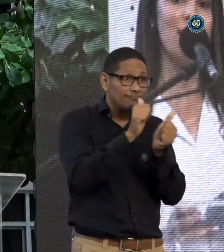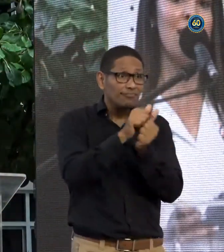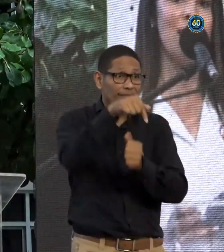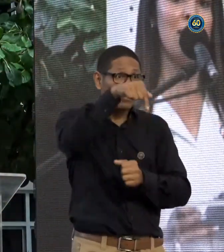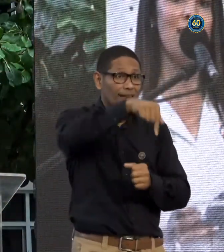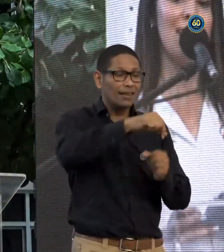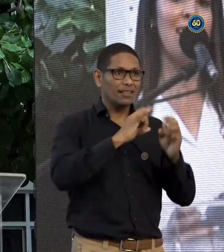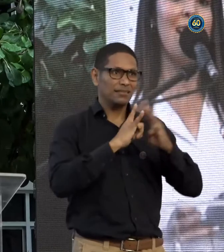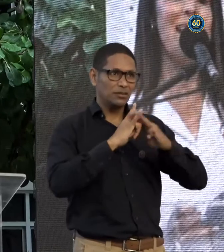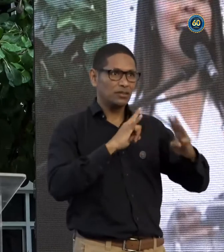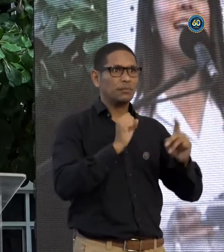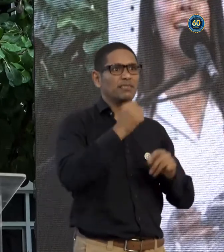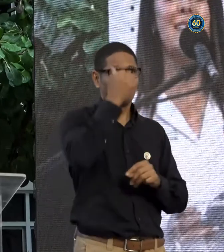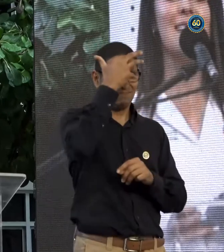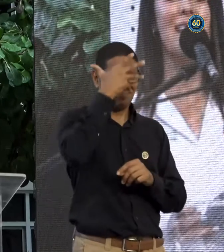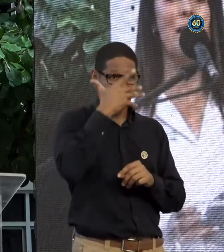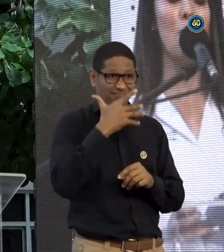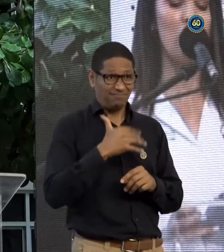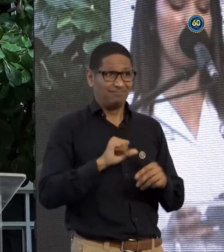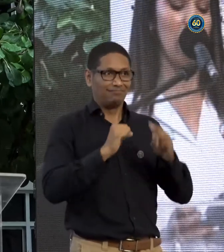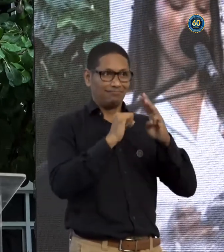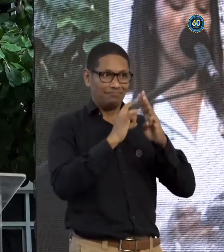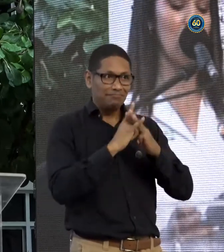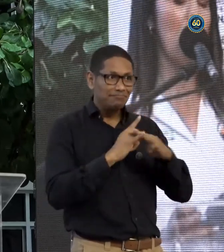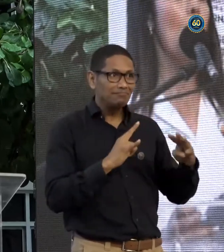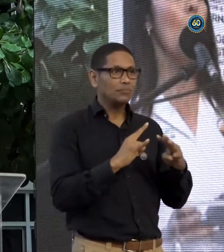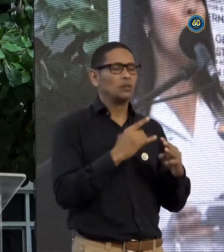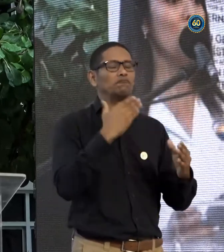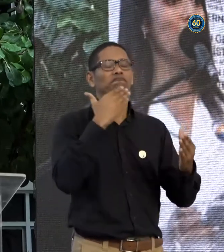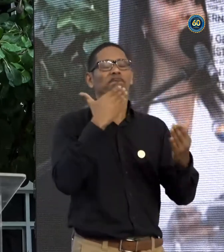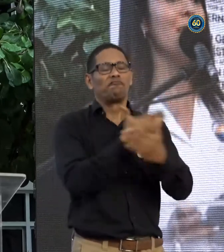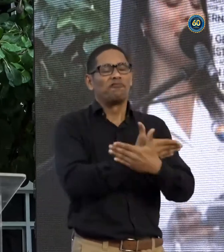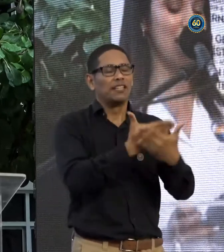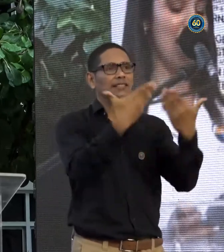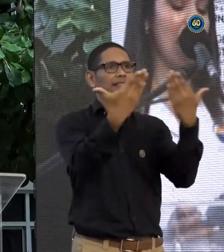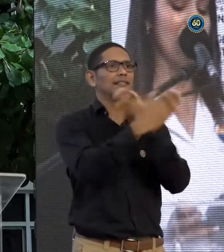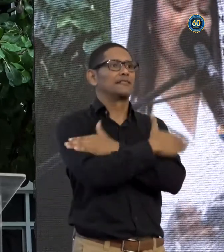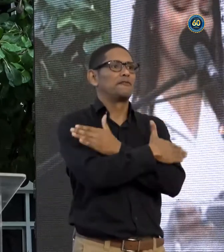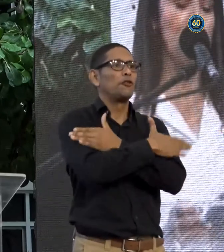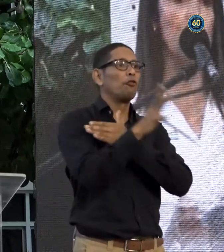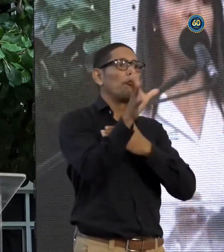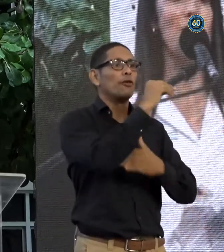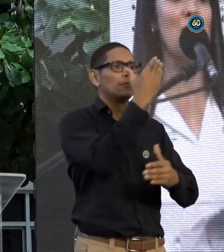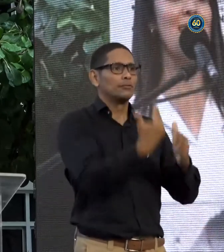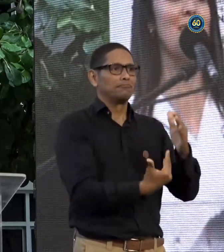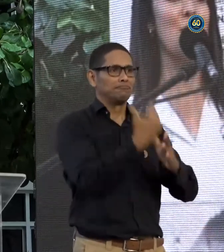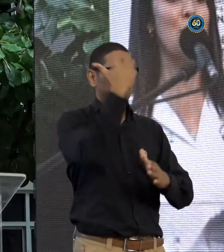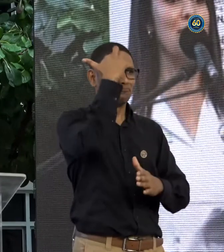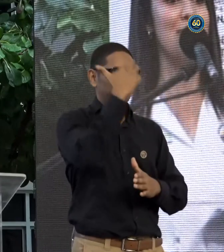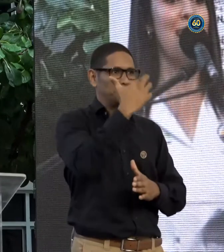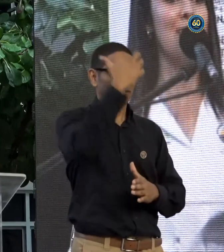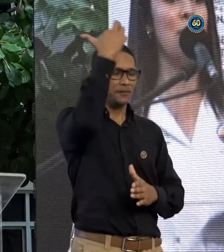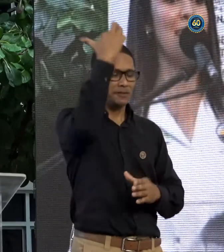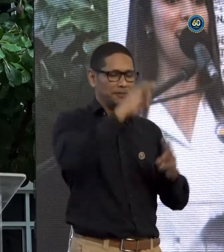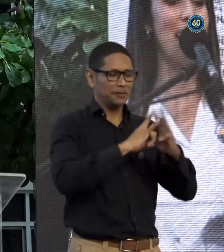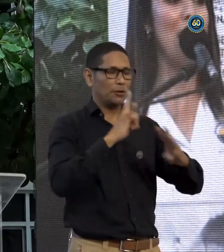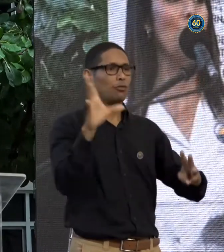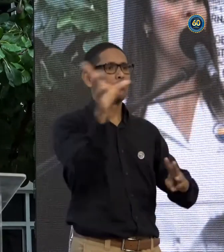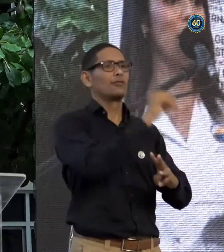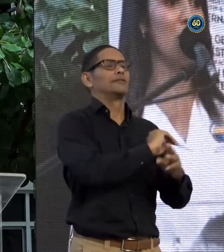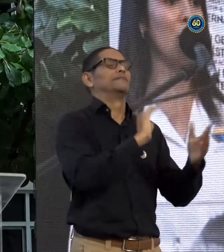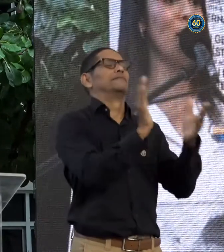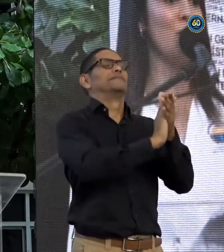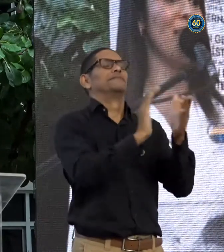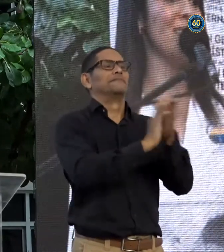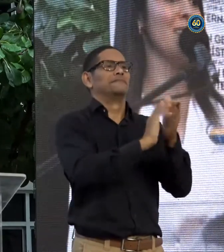Magdalena en esta ceremonia de graduación Muchas felicidades a los nuevos profesionales de la Universidad del Magdalena un aplauso para